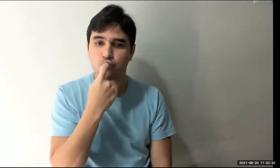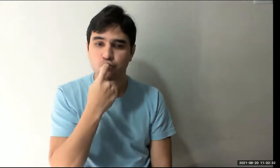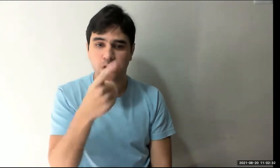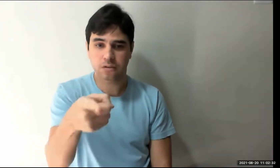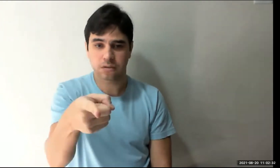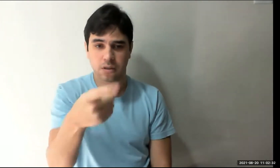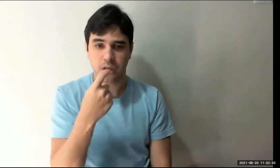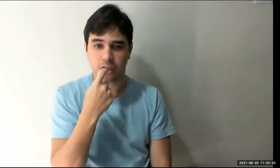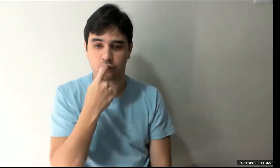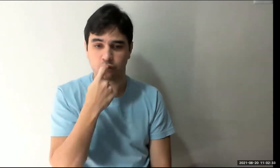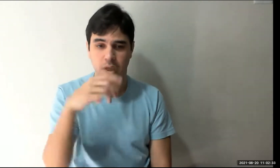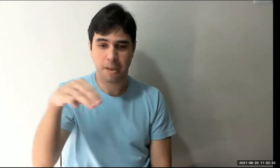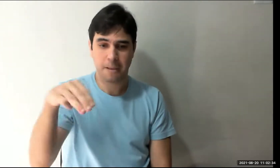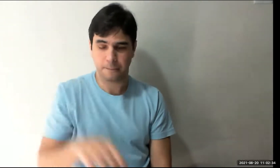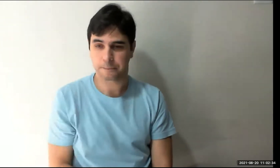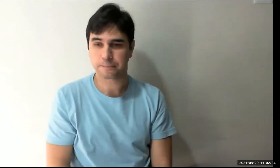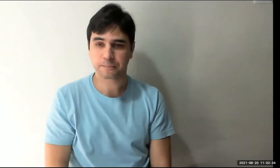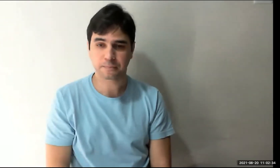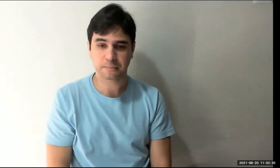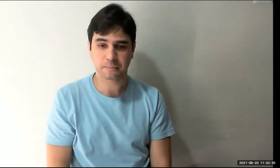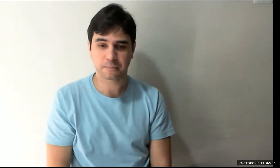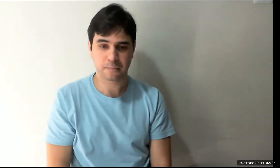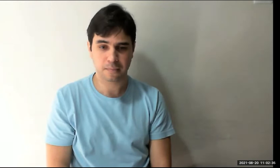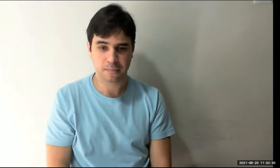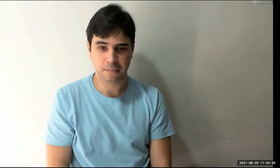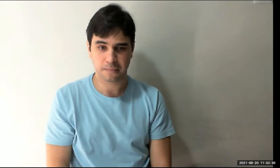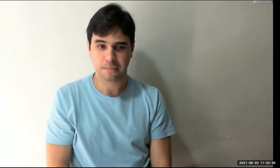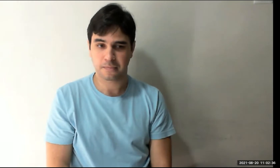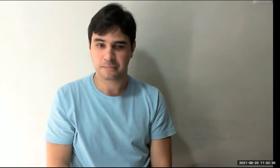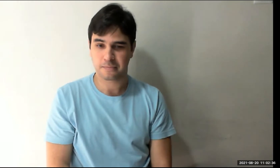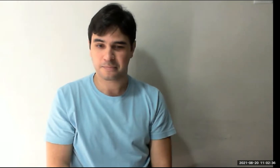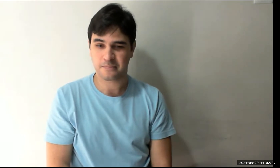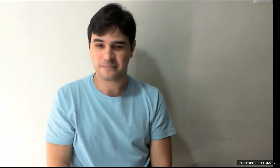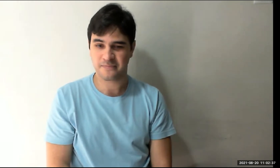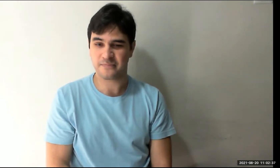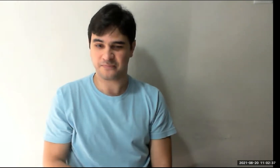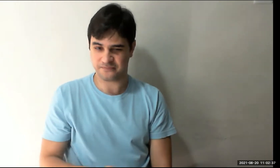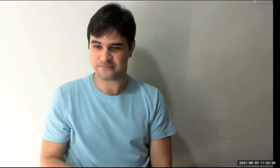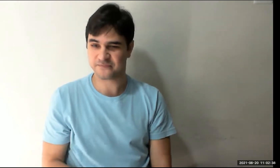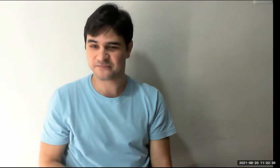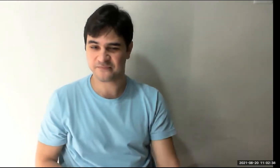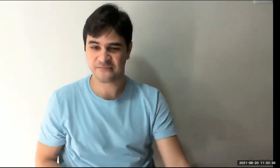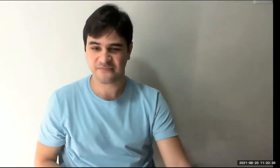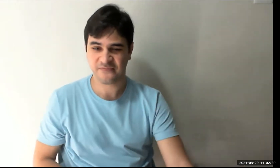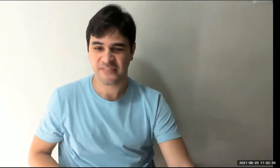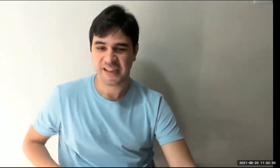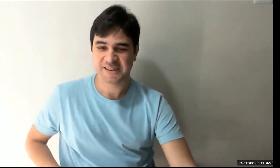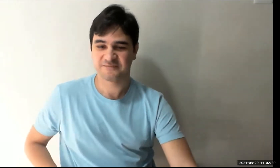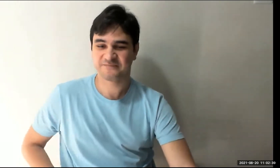O Marcos é surdo? Desculpa, é que eu estou vendo ele se movimentar que é surdo. Tá. Marcos Vinícius é. Tá. Certo.